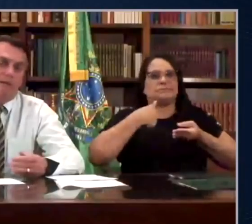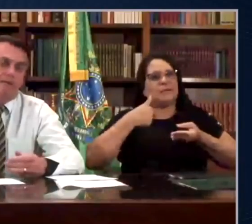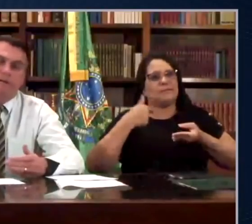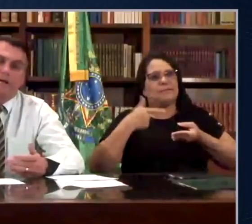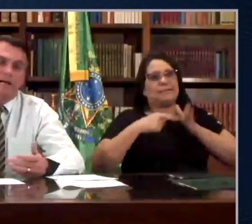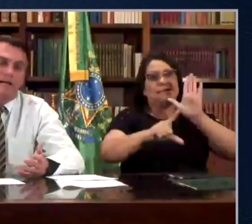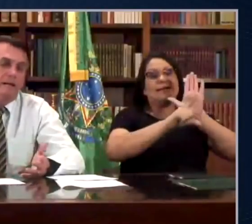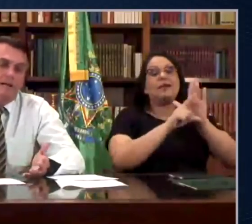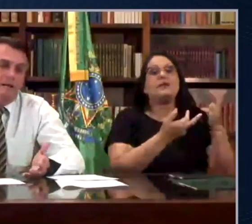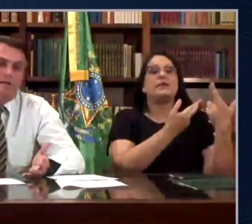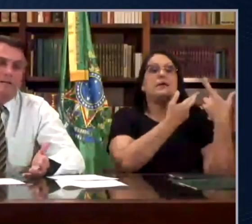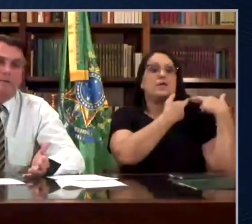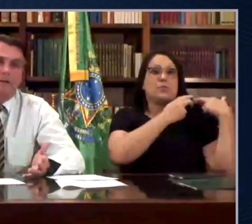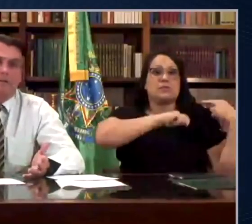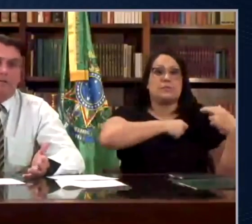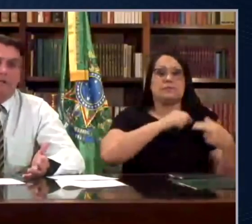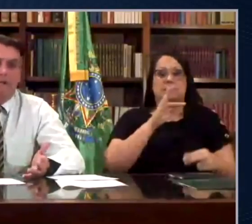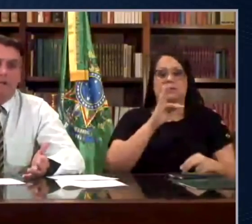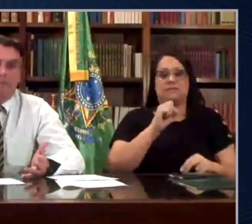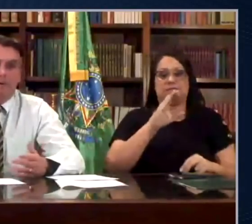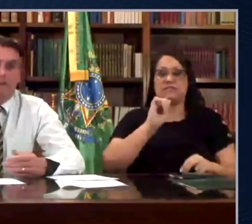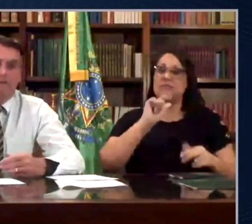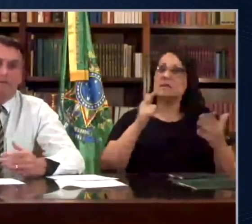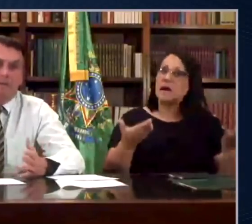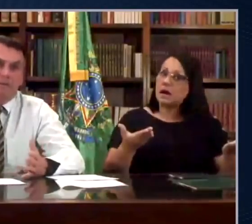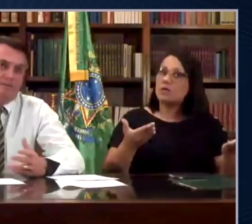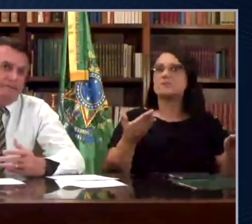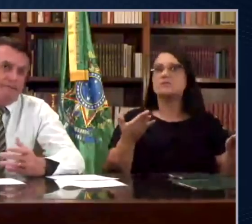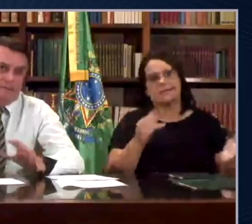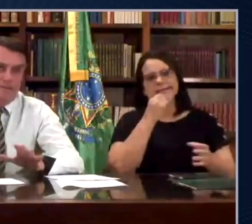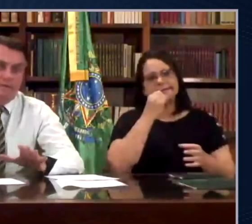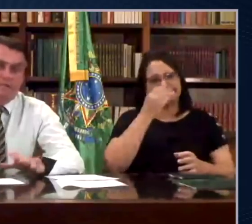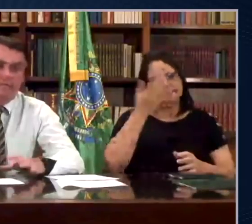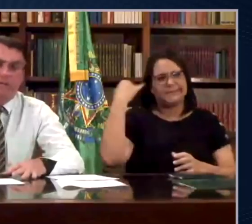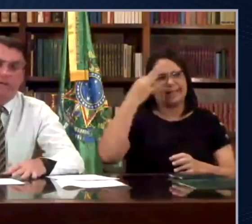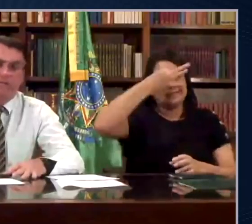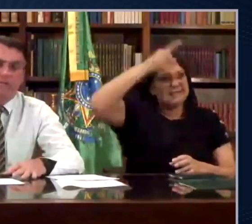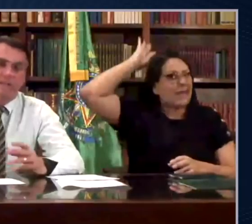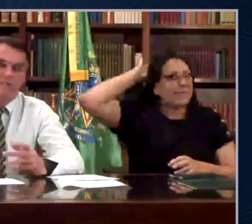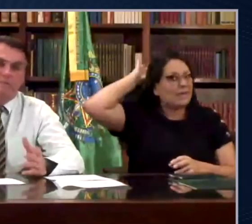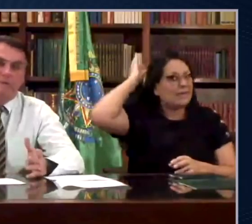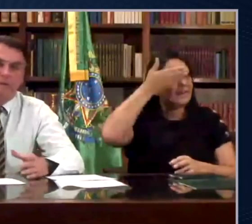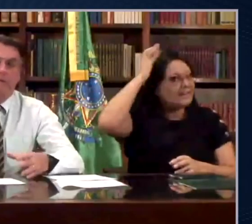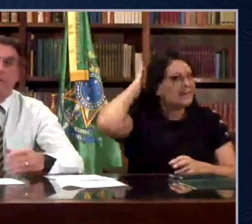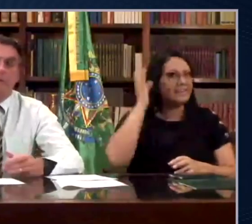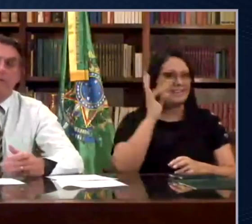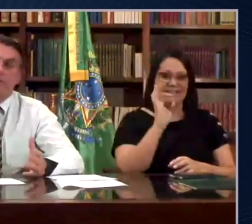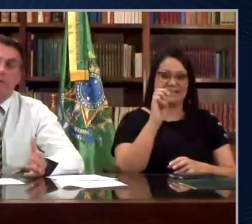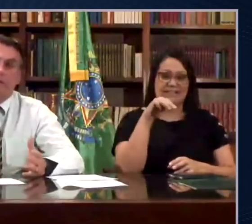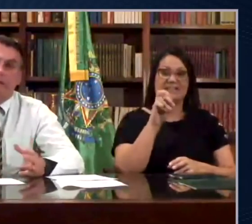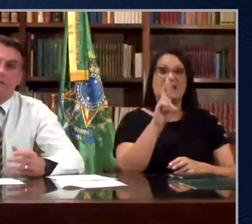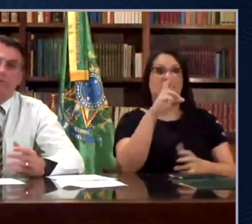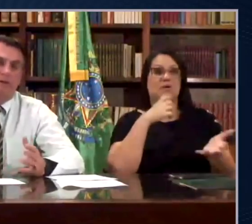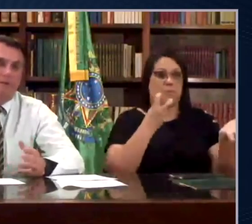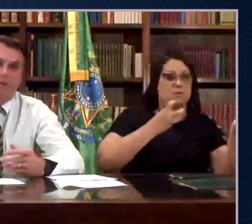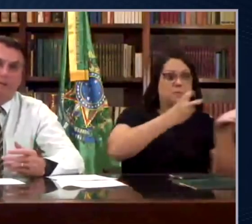nossa parte, porque se chegar lá, a gente vai ter problemas. Você pode ver, quando o Temer teve seu problema e processo de impeachment